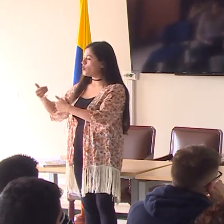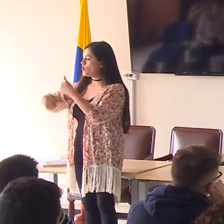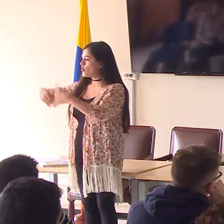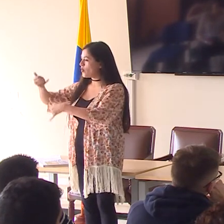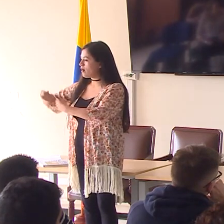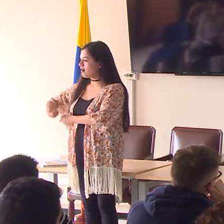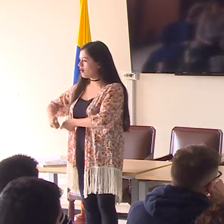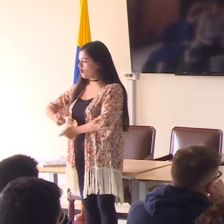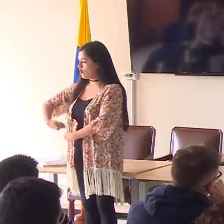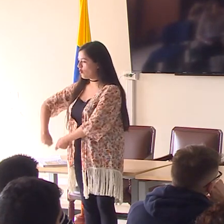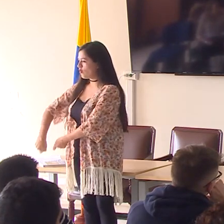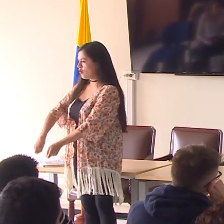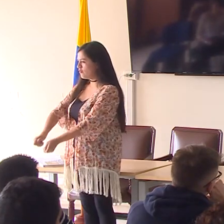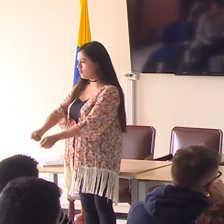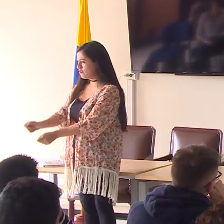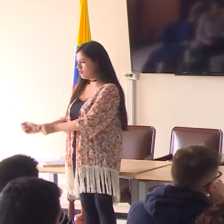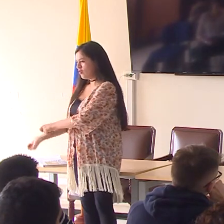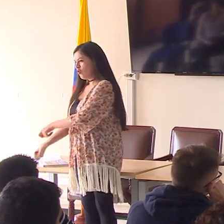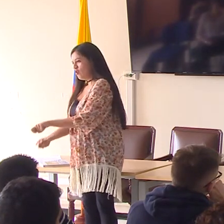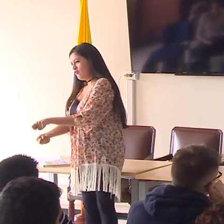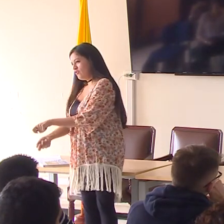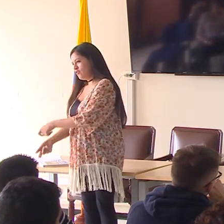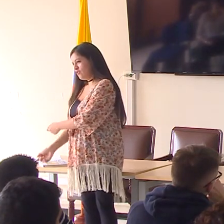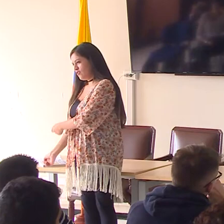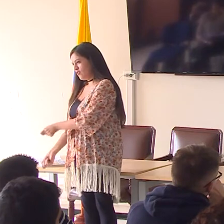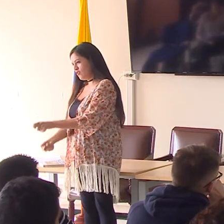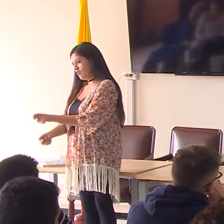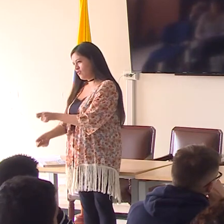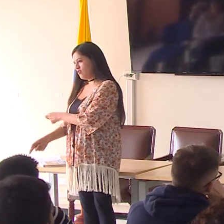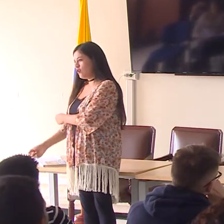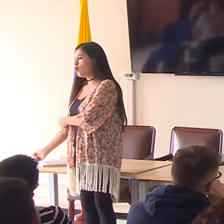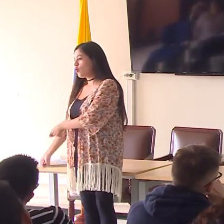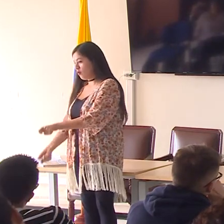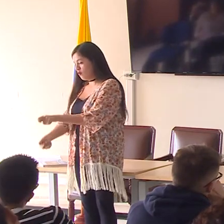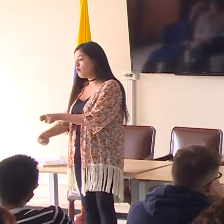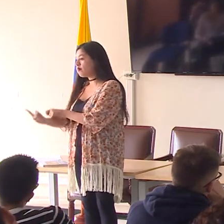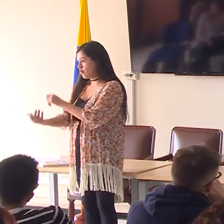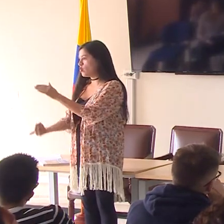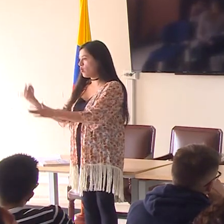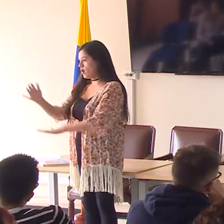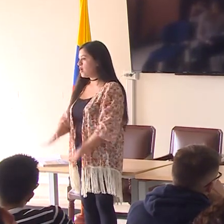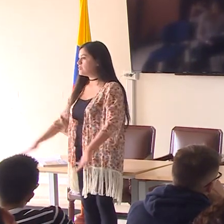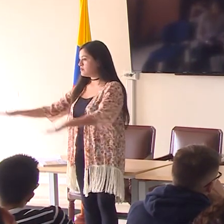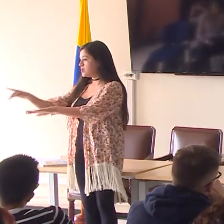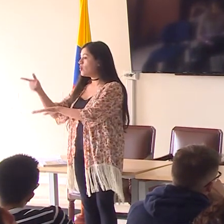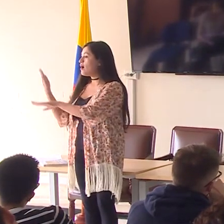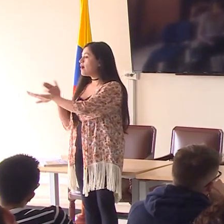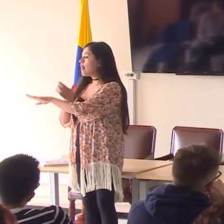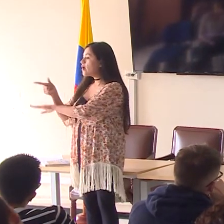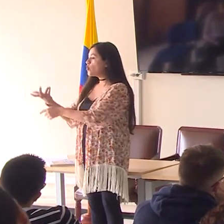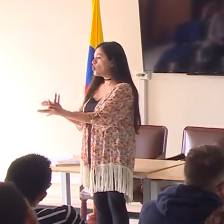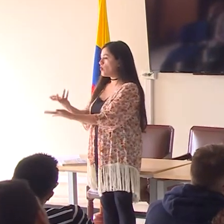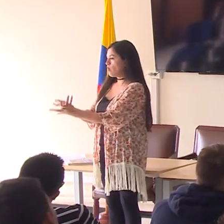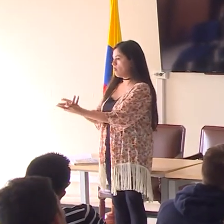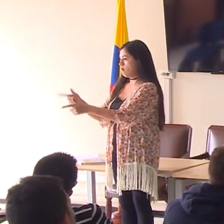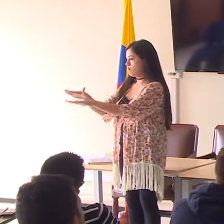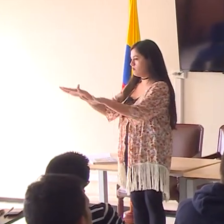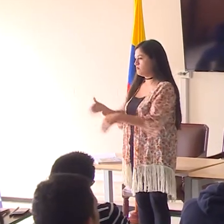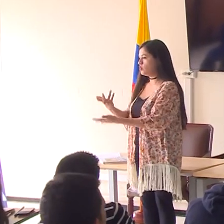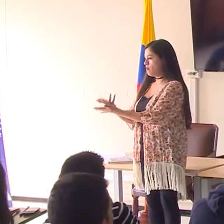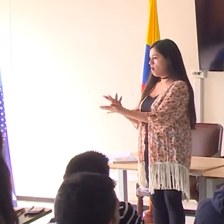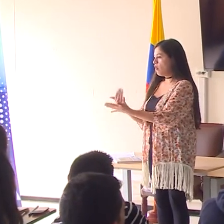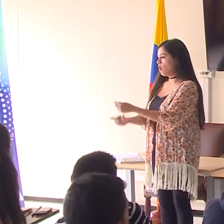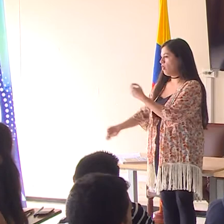con toda la complejidad que pueda significar yo meterme a ciertos territorios a los cerros orientales al sumapaz al mismo ciudad